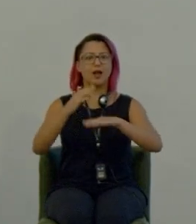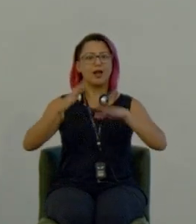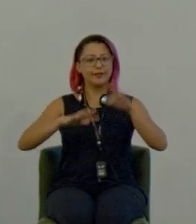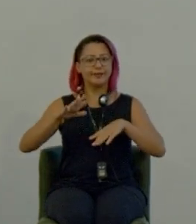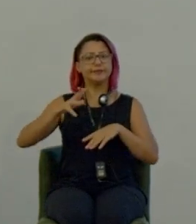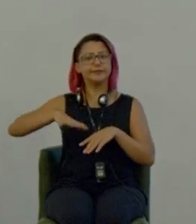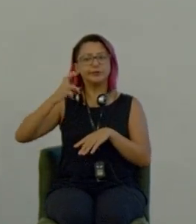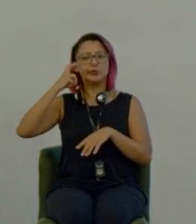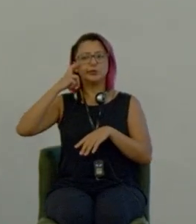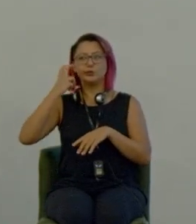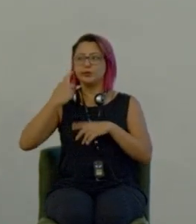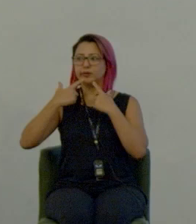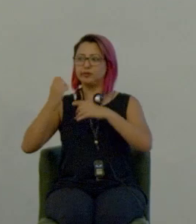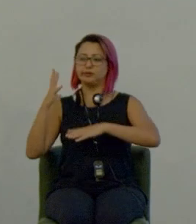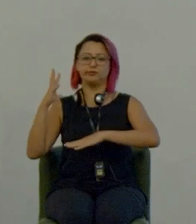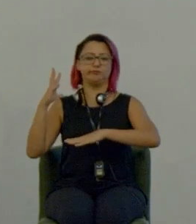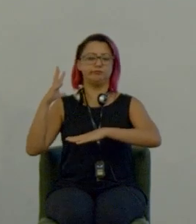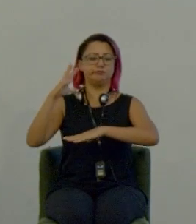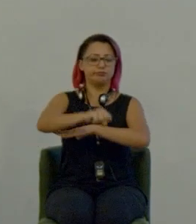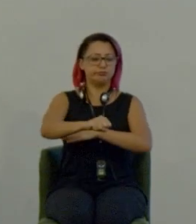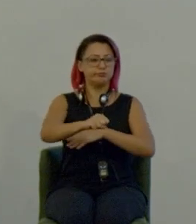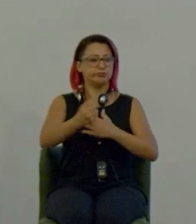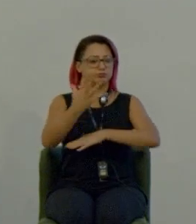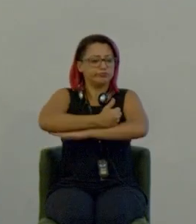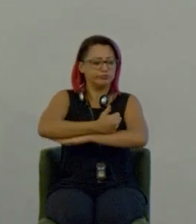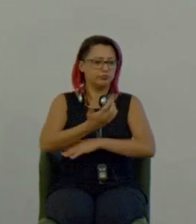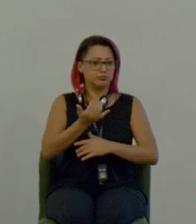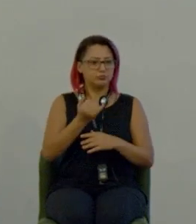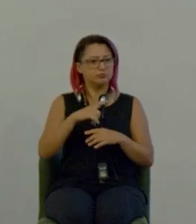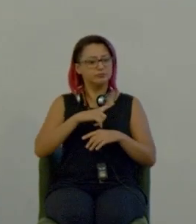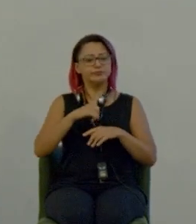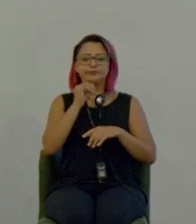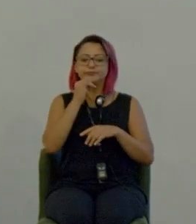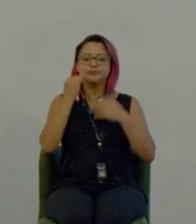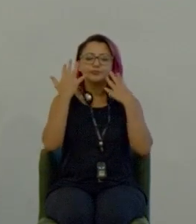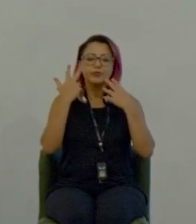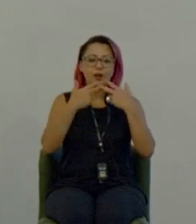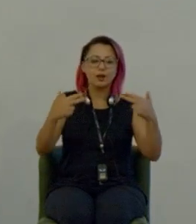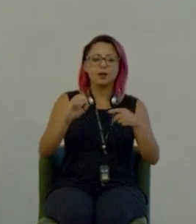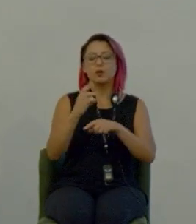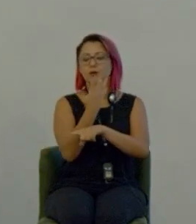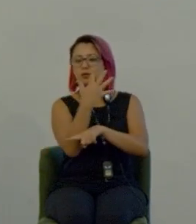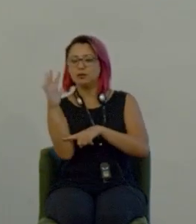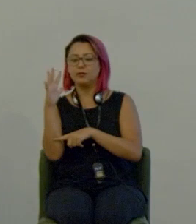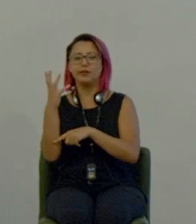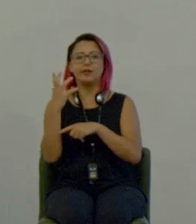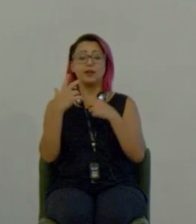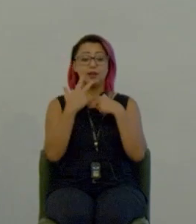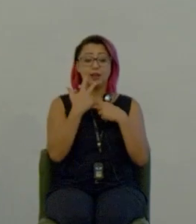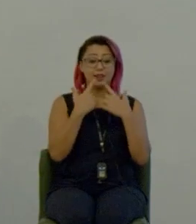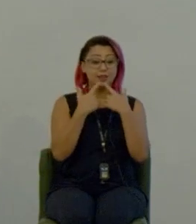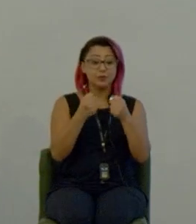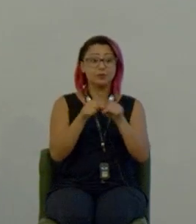né, do cultivo de algumas espécies de plantas, ou, né, da criação de algumas espécies de animais, de uma padronização linguística